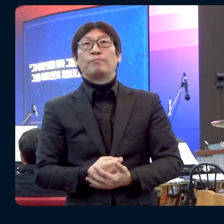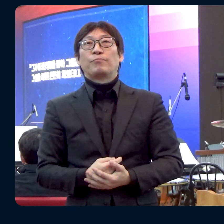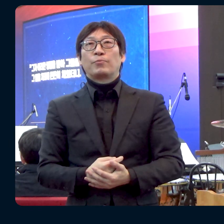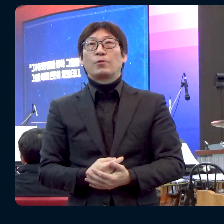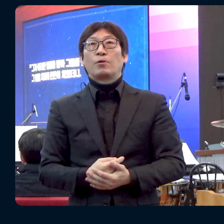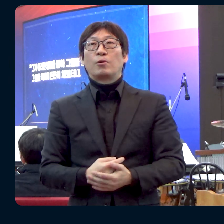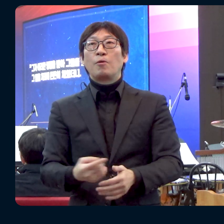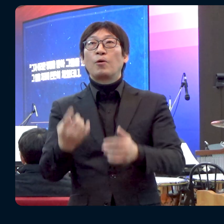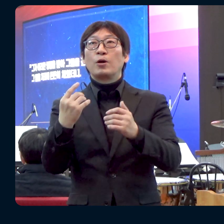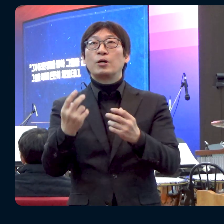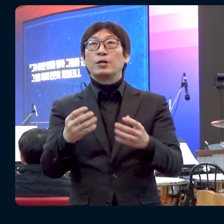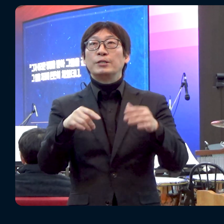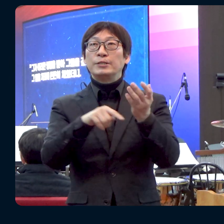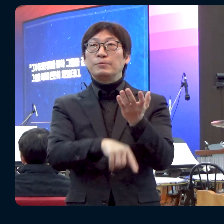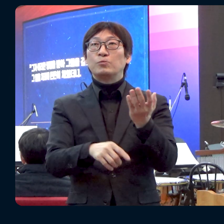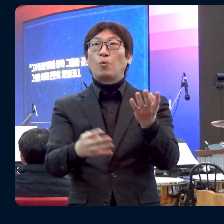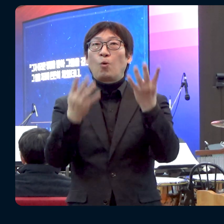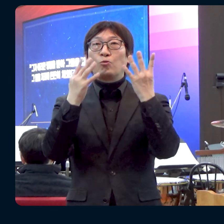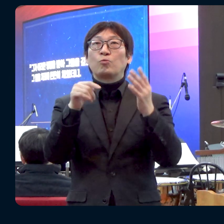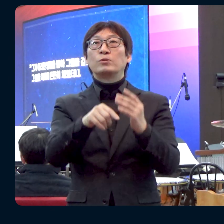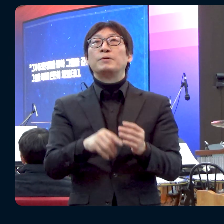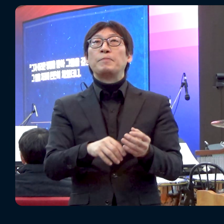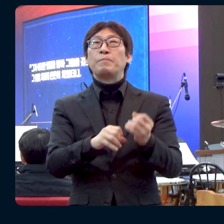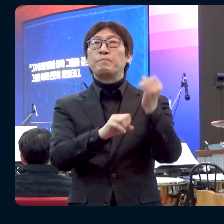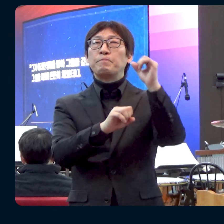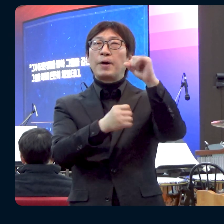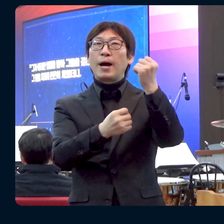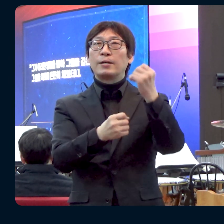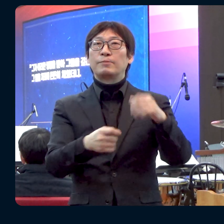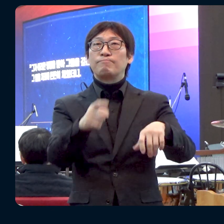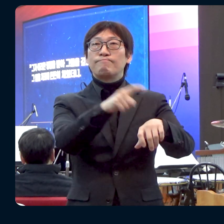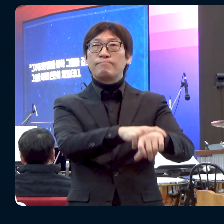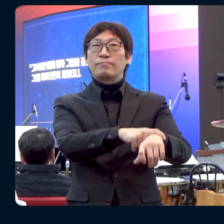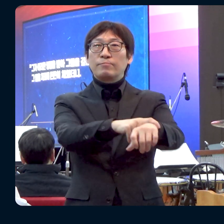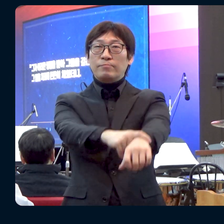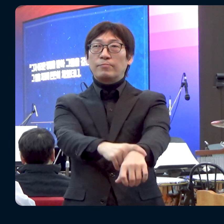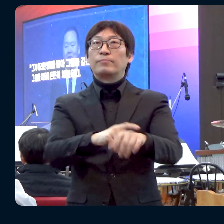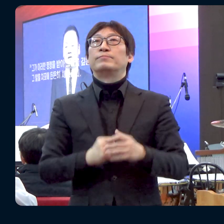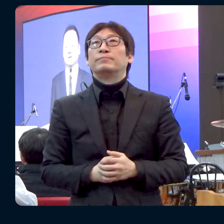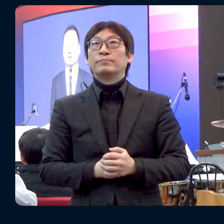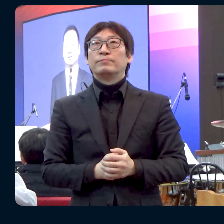받아 그들을 깊은 옥에 가두고 그 발을 착고에 든든히 채웠더니